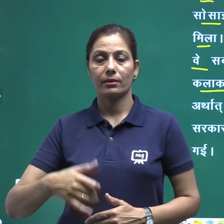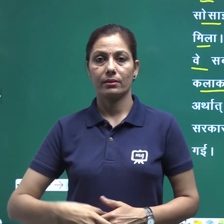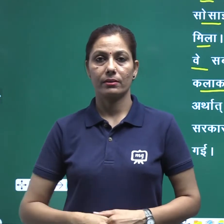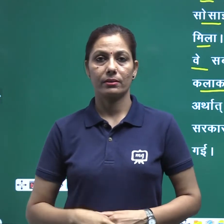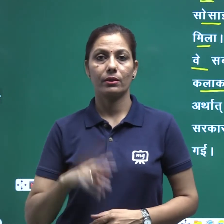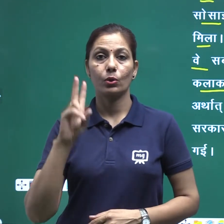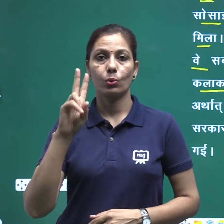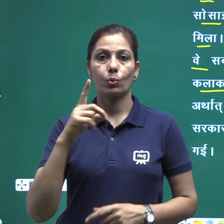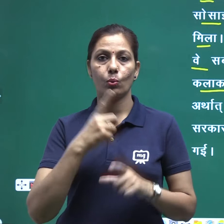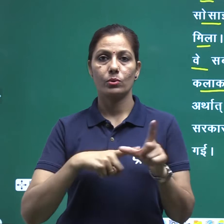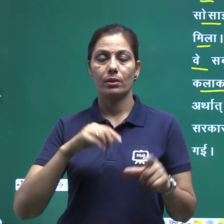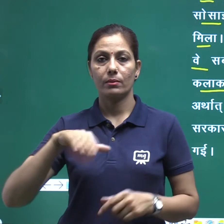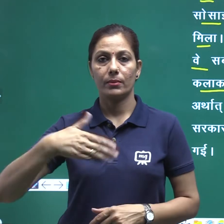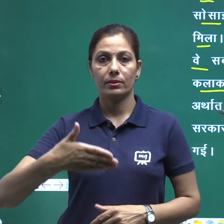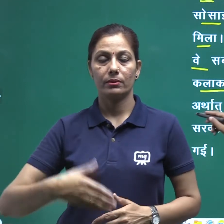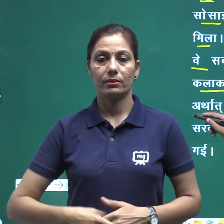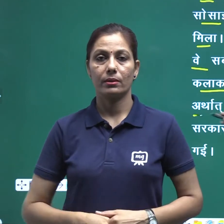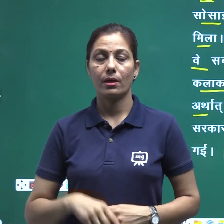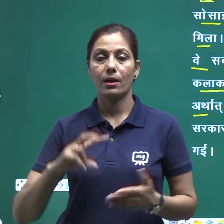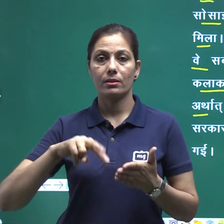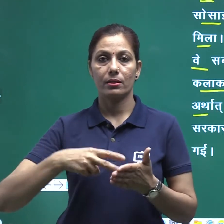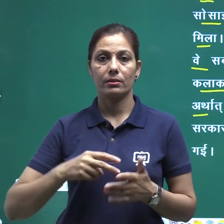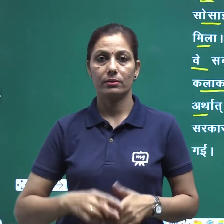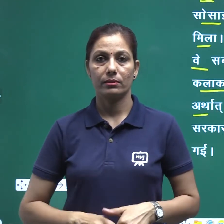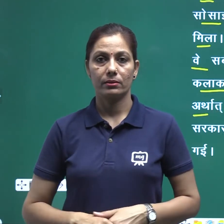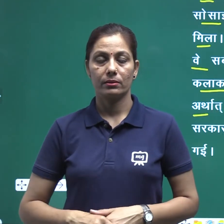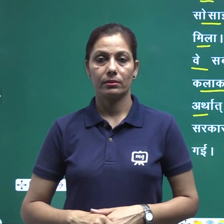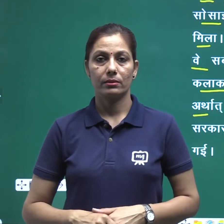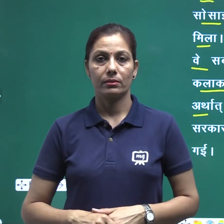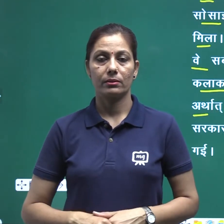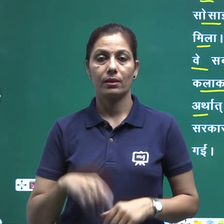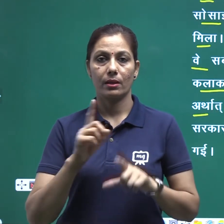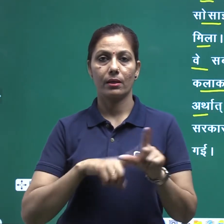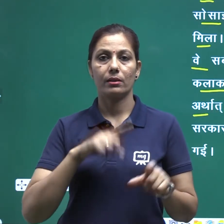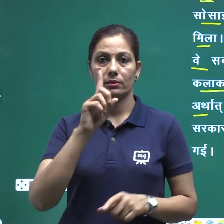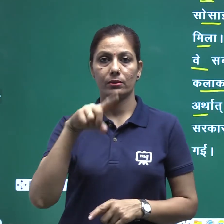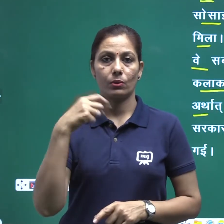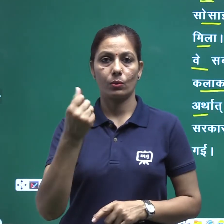2 वर्ष बाद अर्थात 1950 में